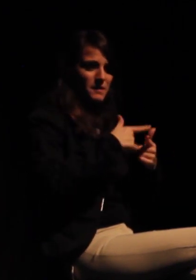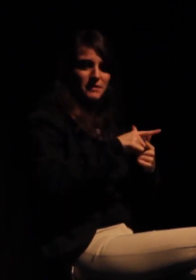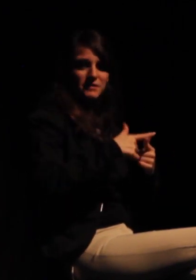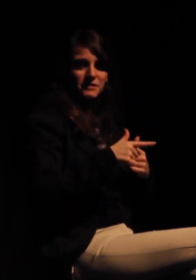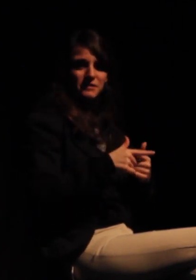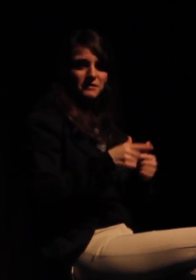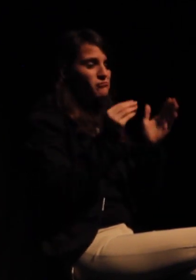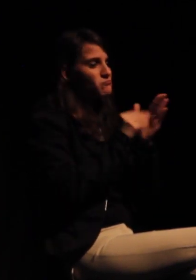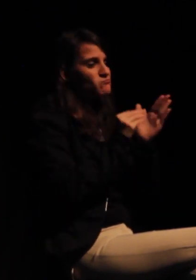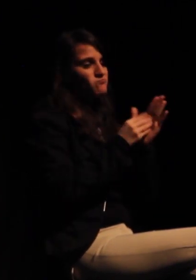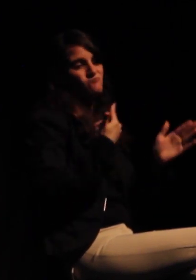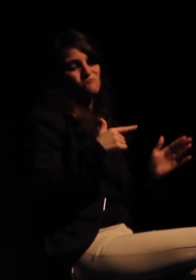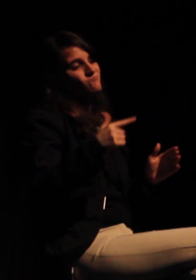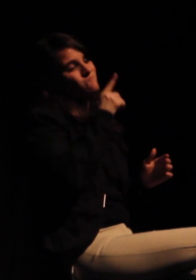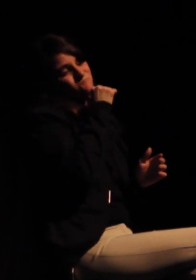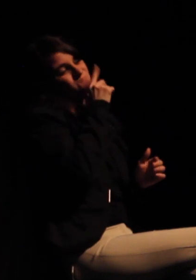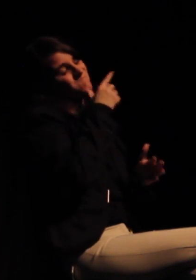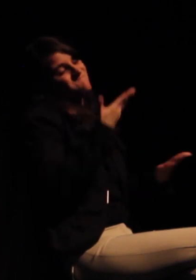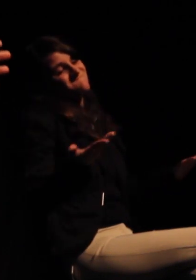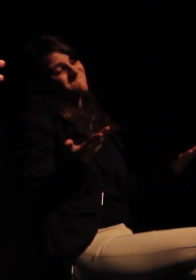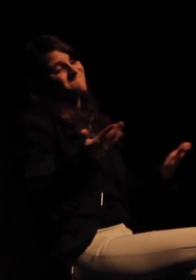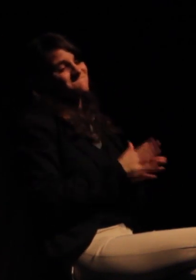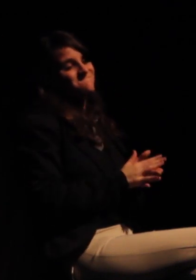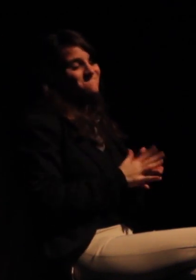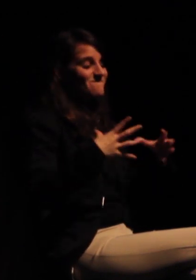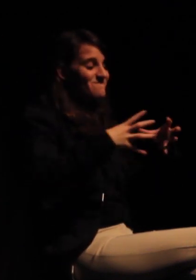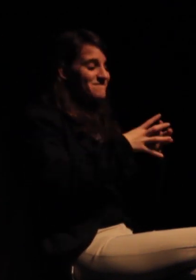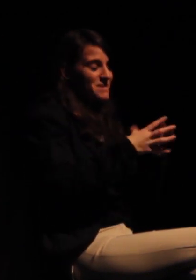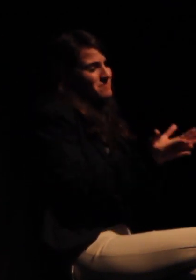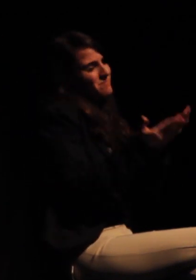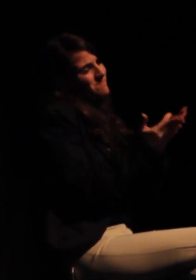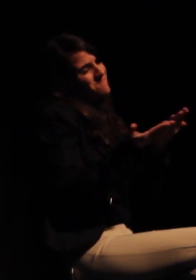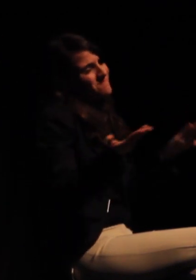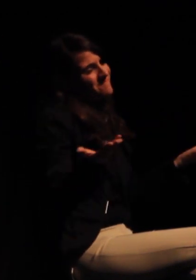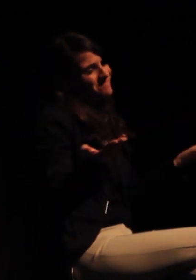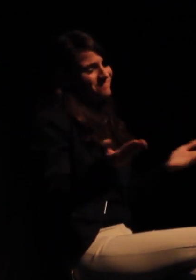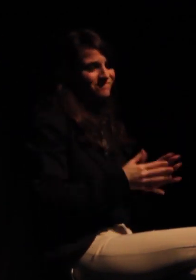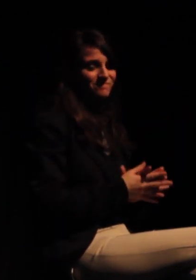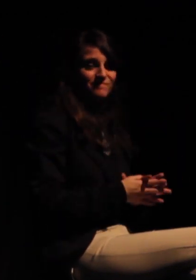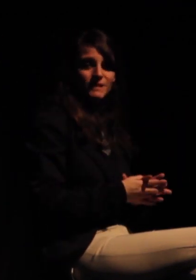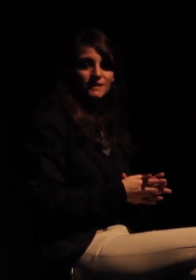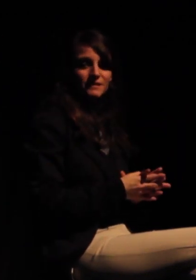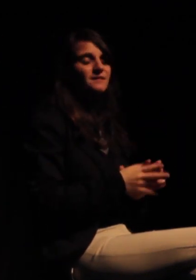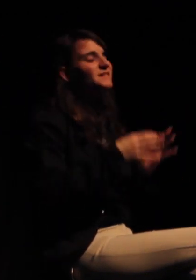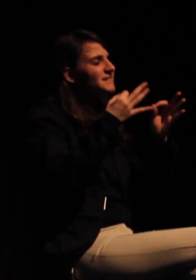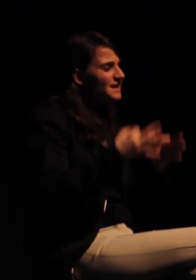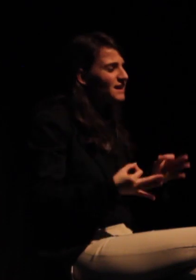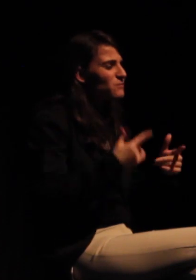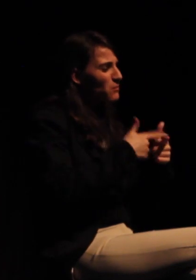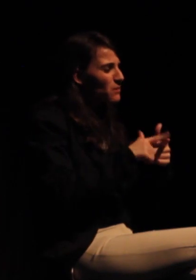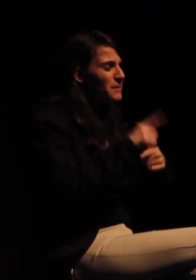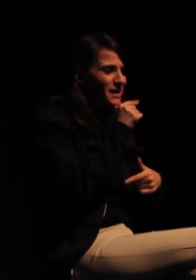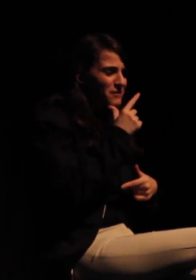grande porque a falta d'água era constante no bairro. Eu morava num bairro periférico. E ele estava certo, era um